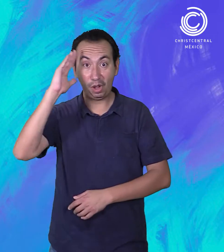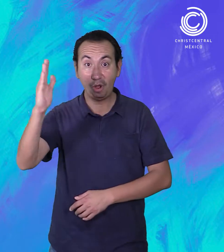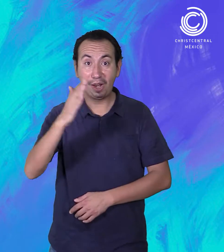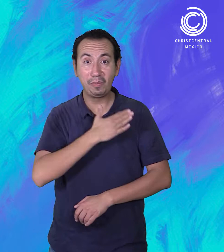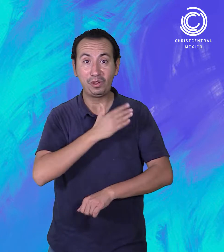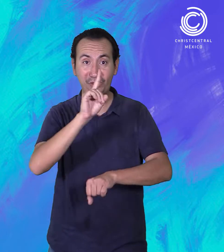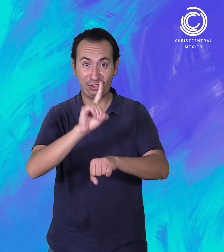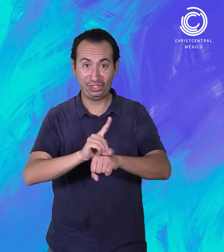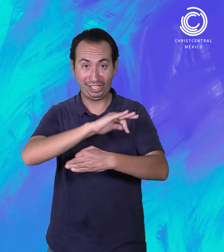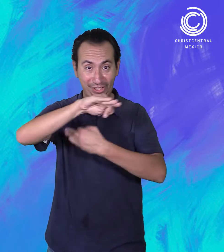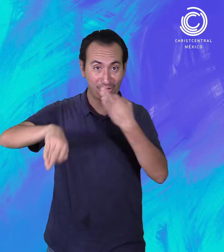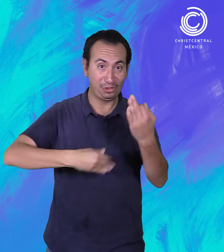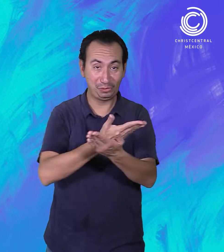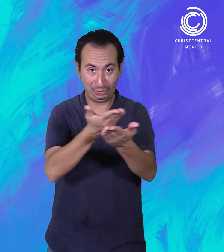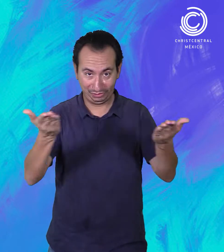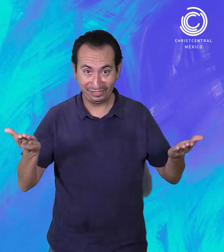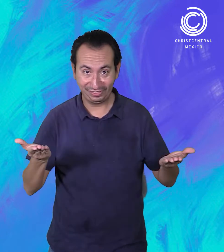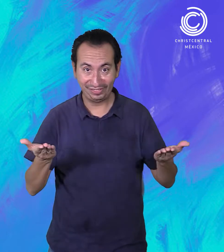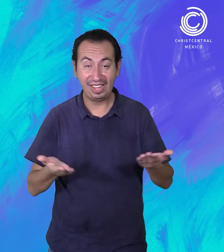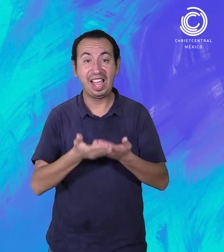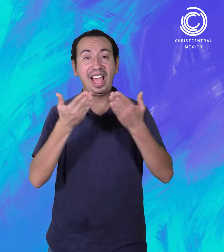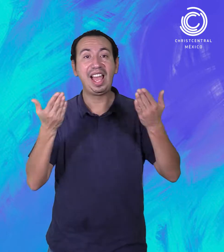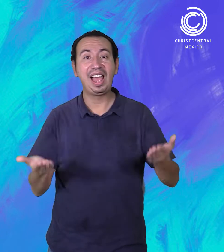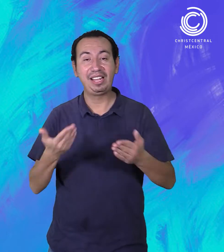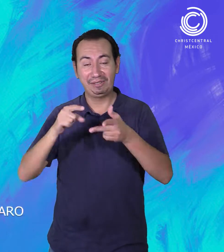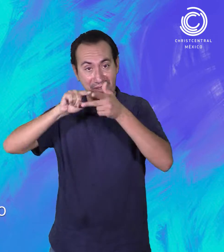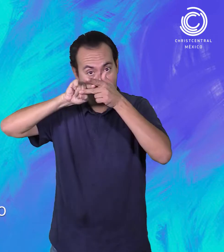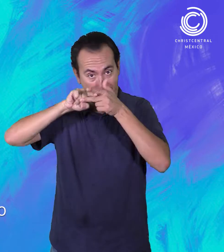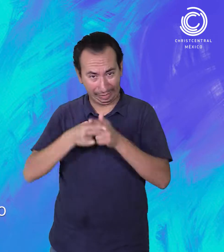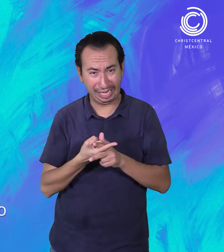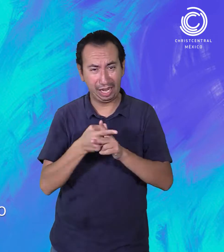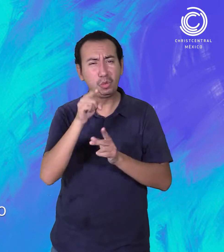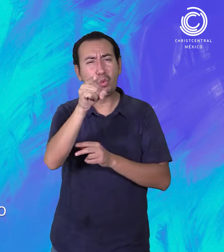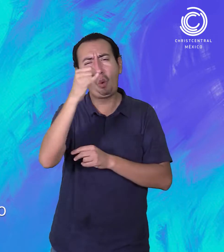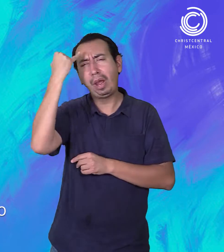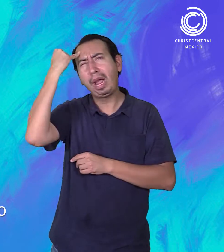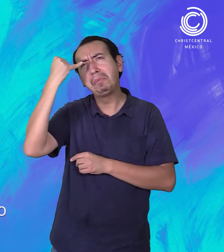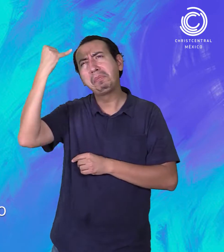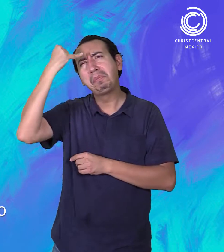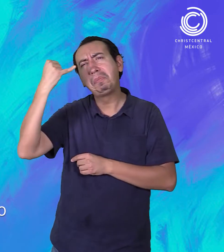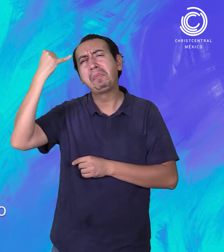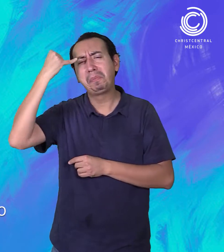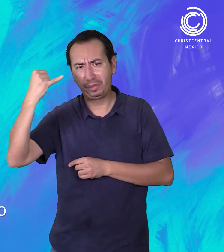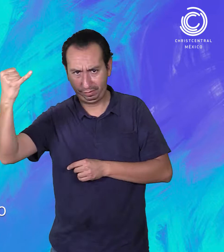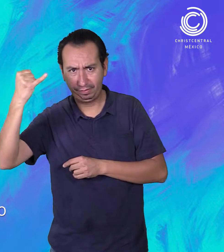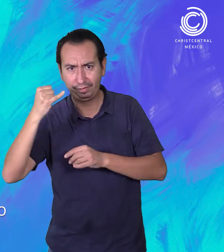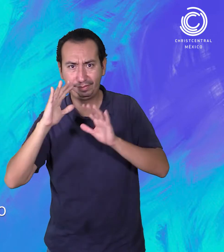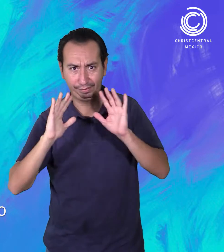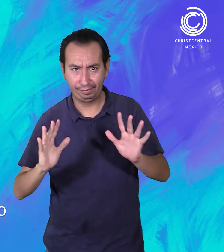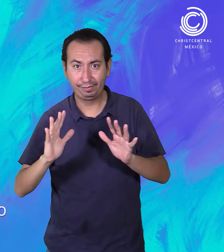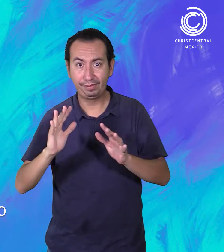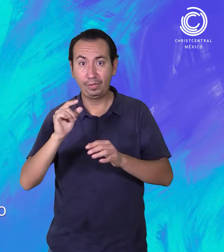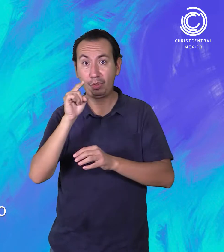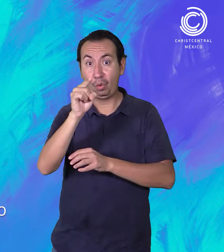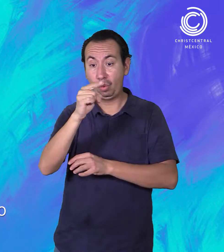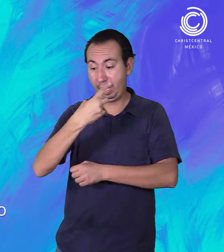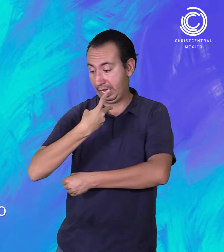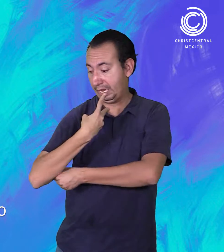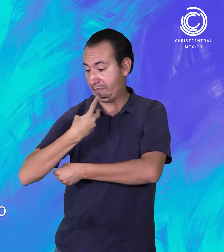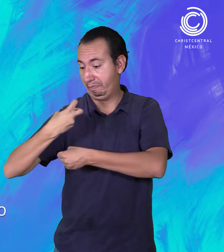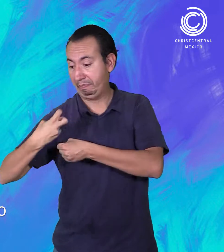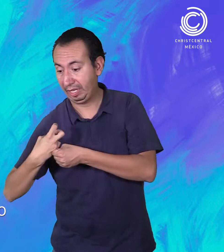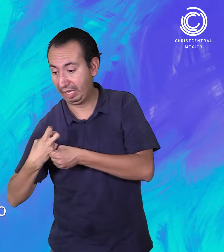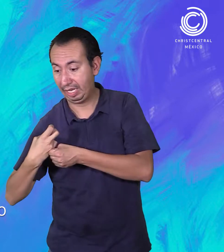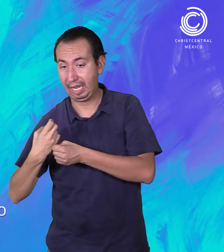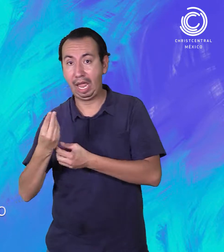Buenos días a todos. Para comenzar quisiera pedirte por favor que te imagines que llegué yo un día a tu